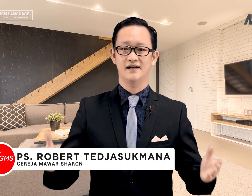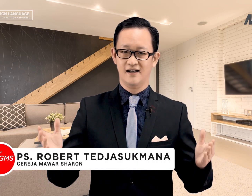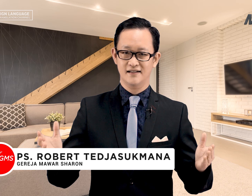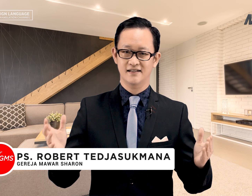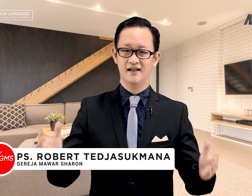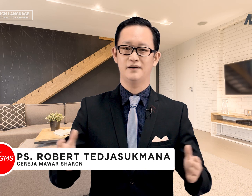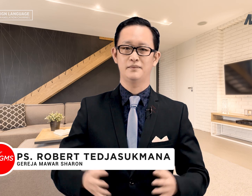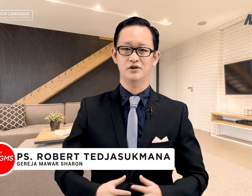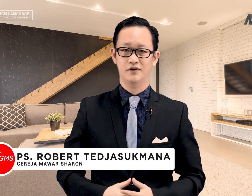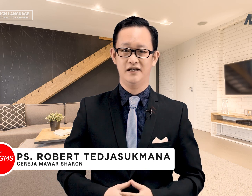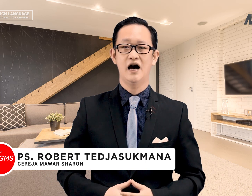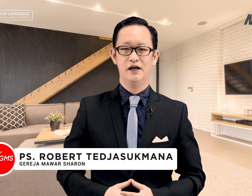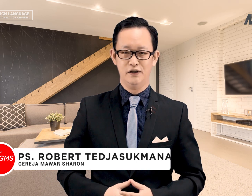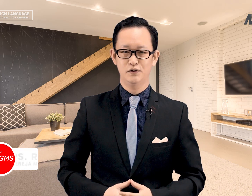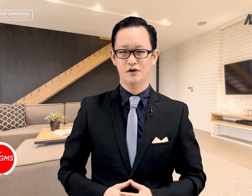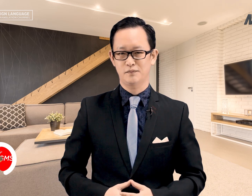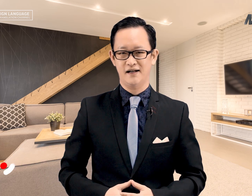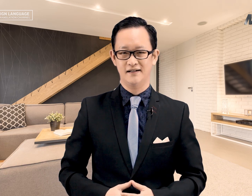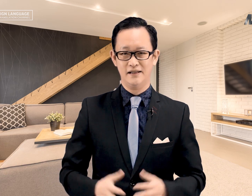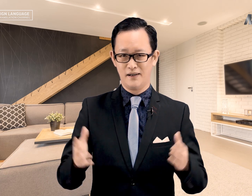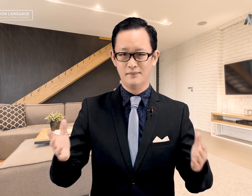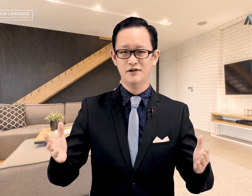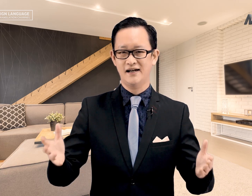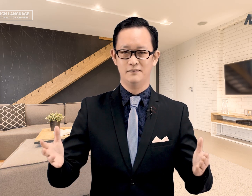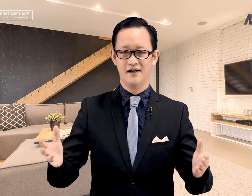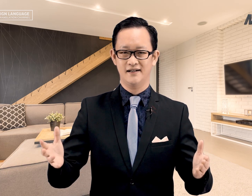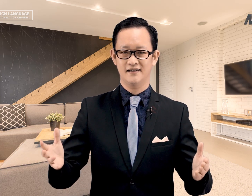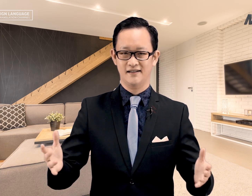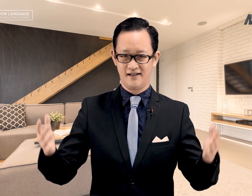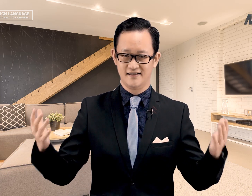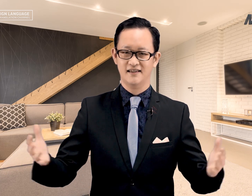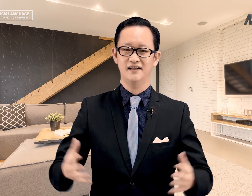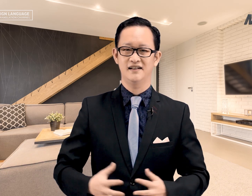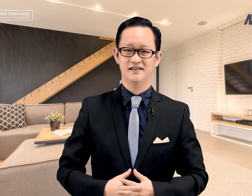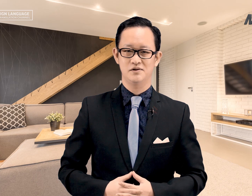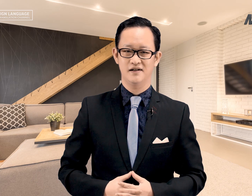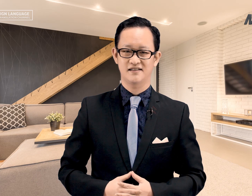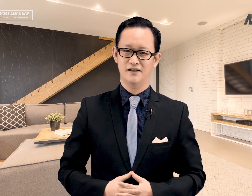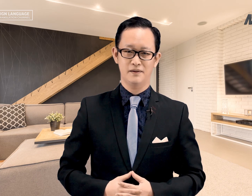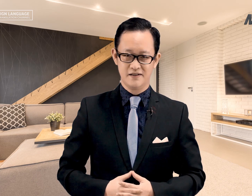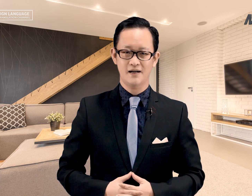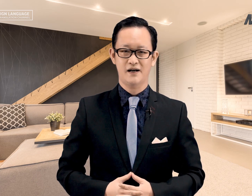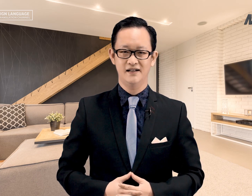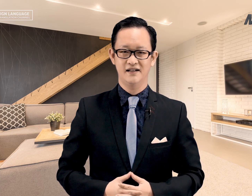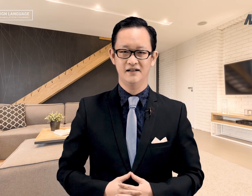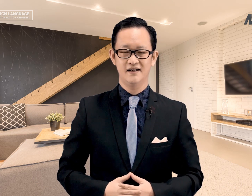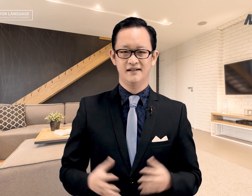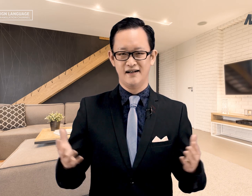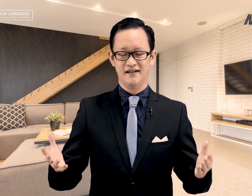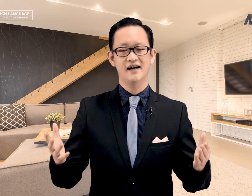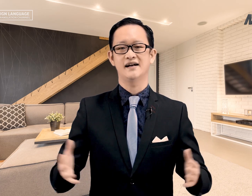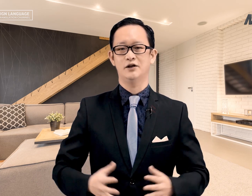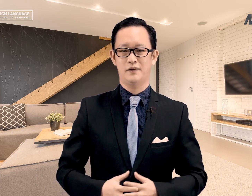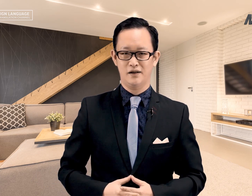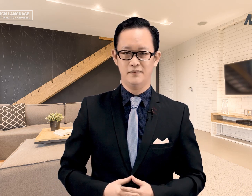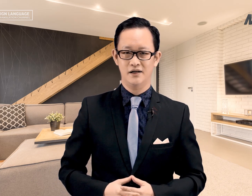lagi kita akan segera memasuki new normal dimanapun Anda berada. Ketika saat ini kita juga sedang mempersiapkan diri